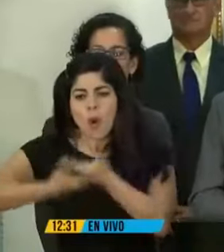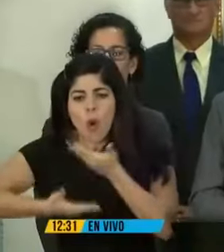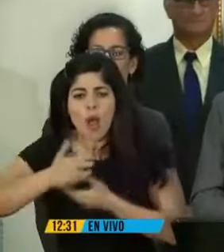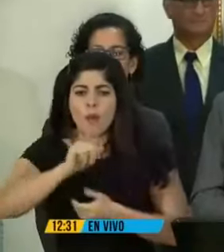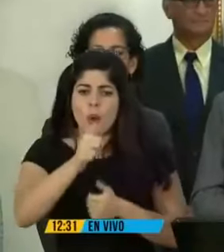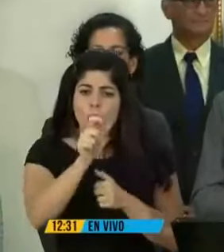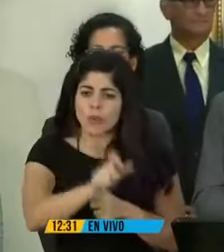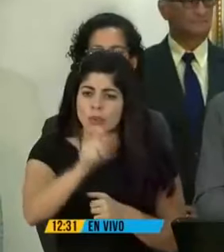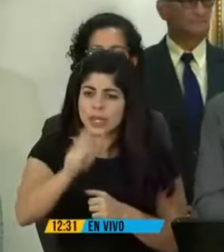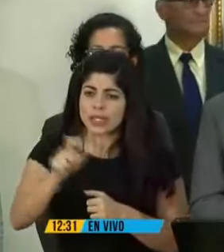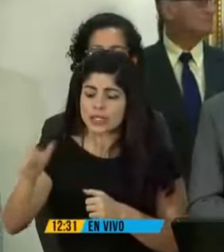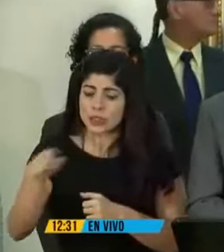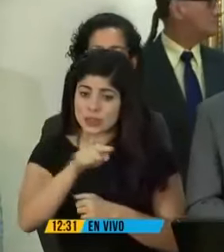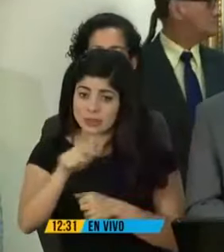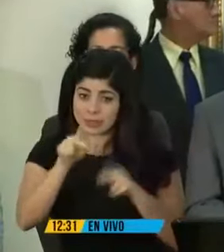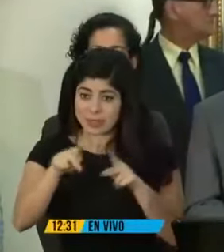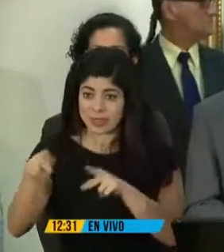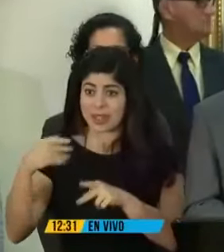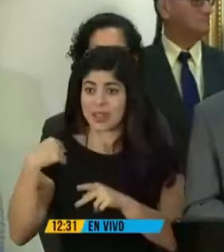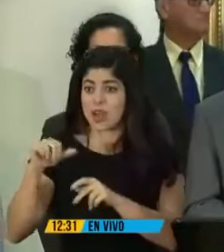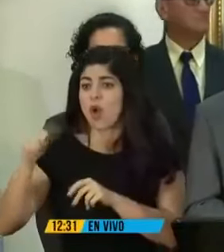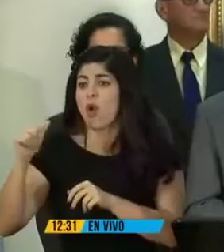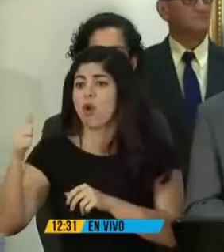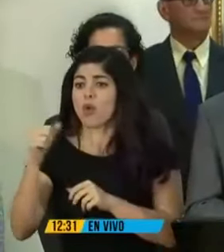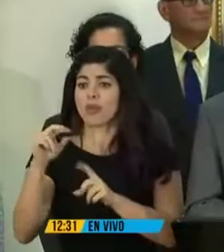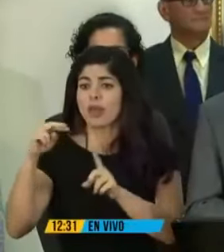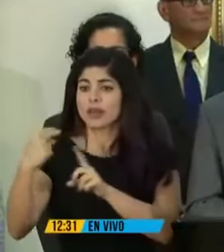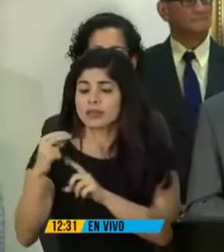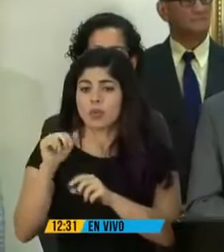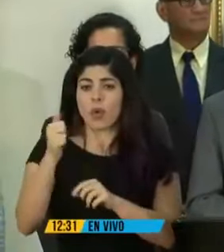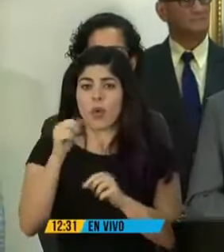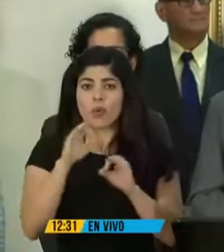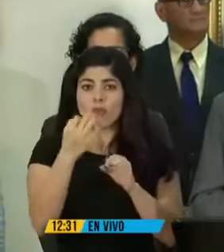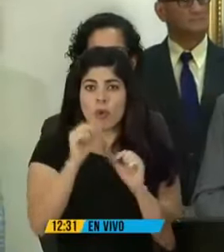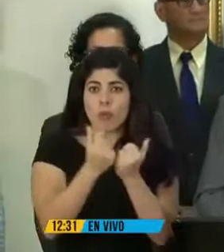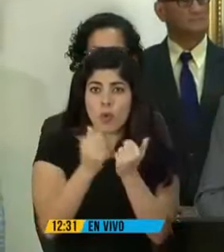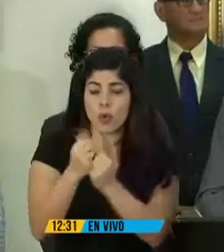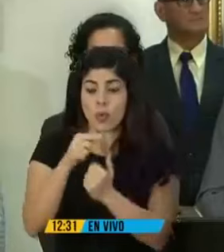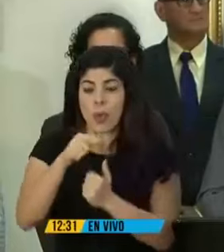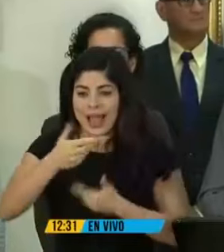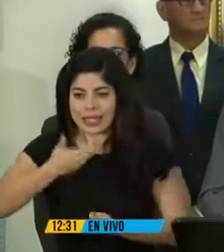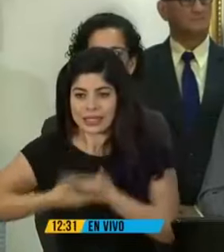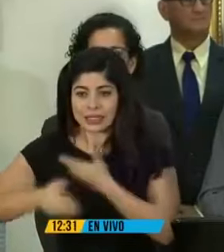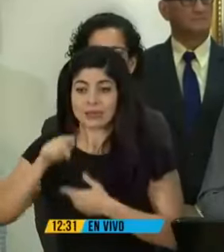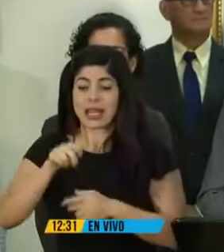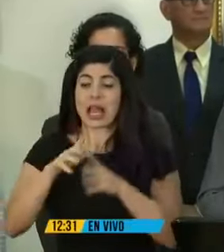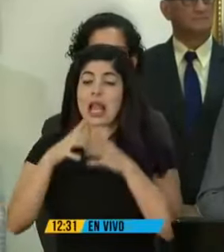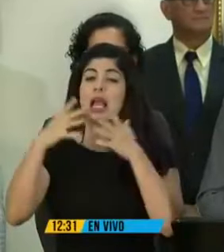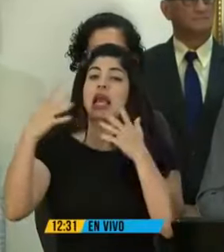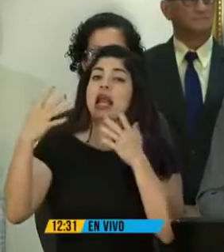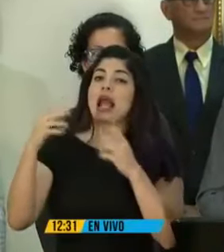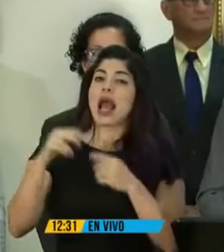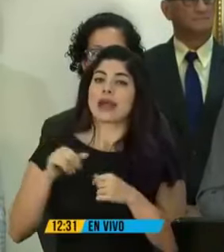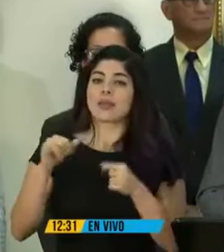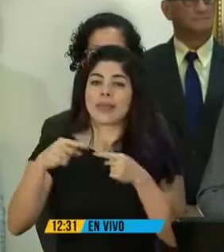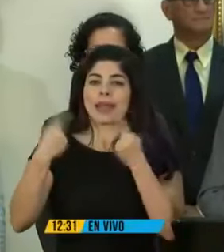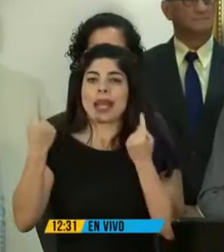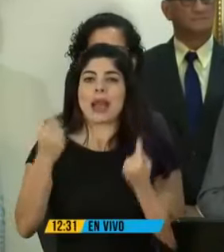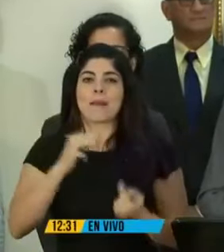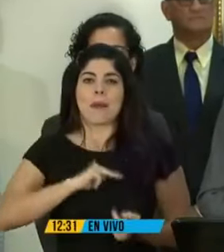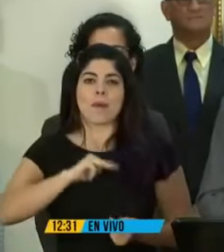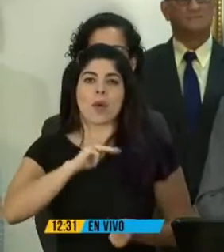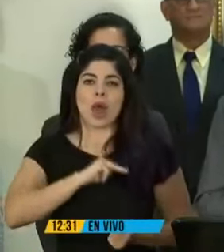que pertenecen y poseen otras referencias. Ese es el gran dilema moral al que nos enfrentamos y